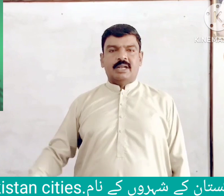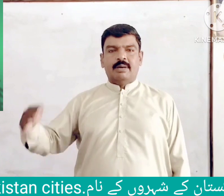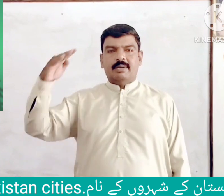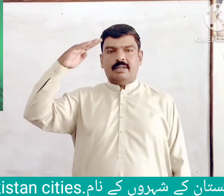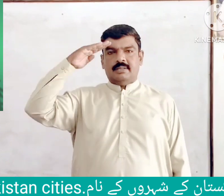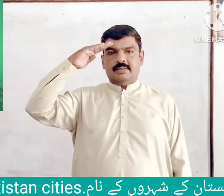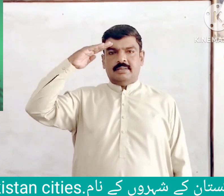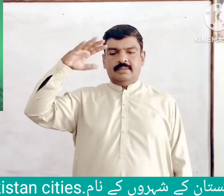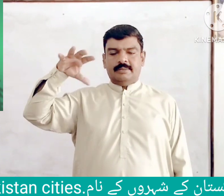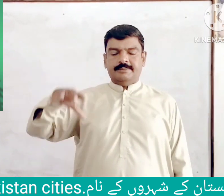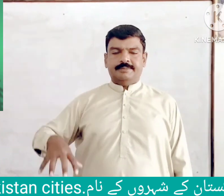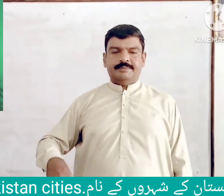इस्लामाबाद,